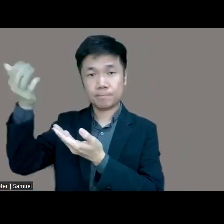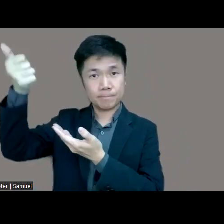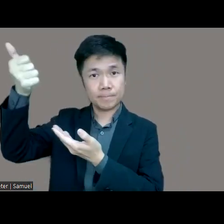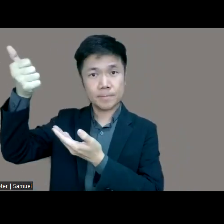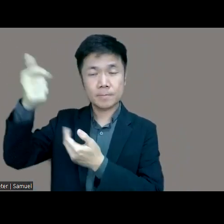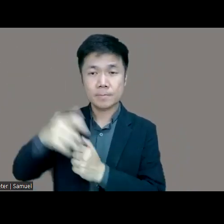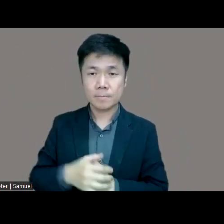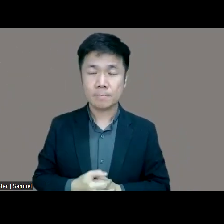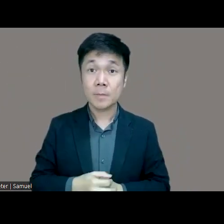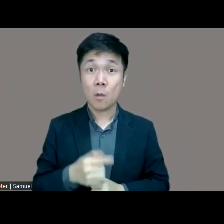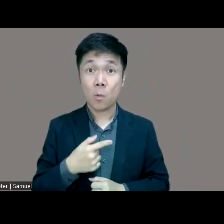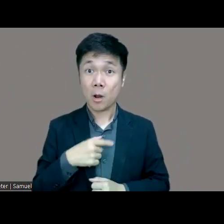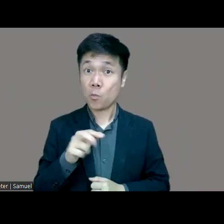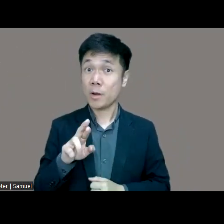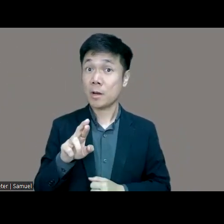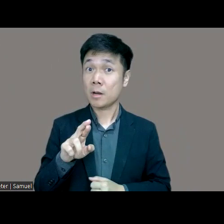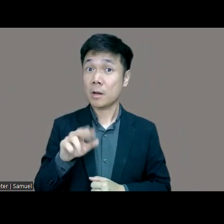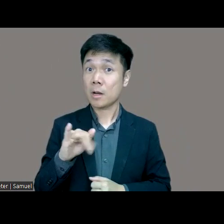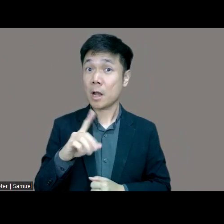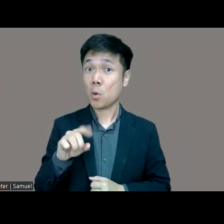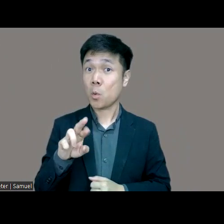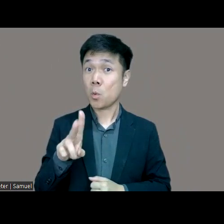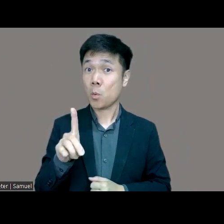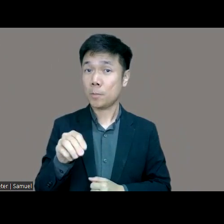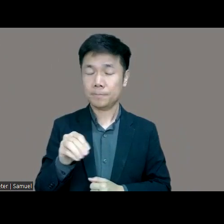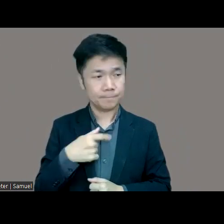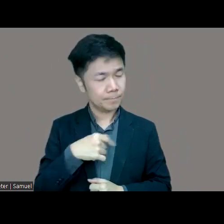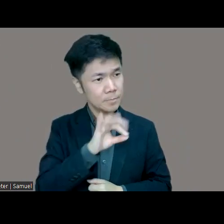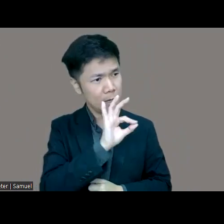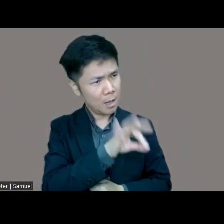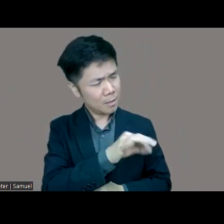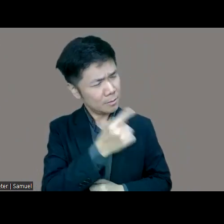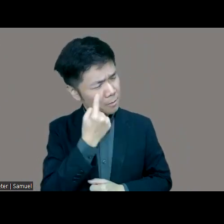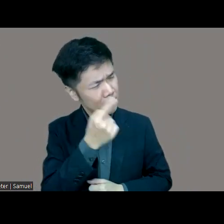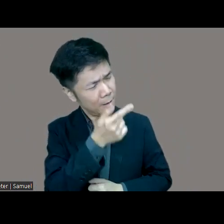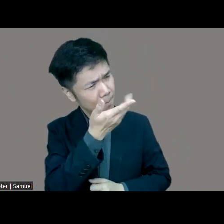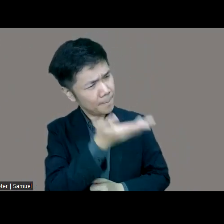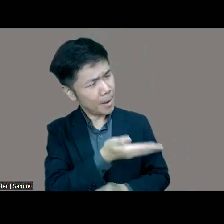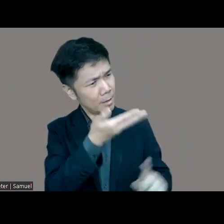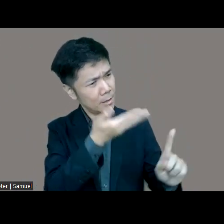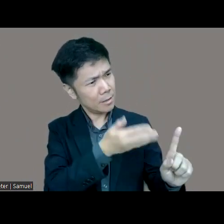ajouter à d'autres personnes. Je vais mentionner ce problème. Je voudrais aussi ajouter une autre question additionnelle.